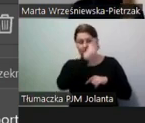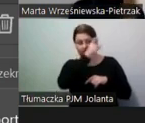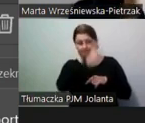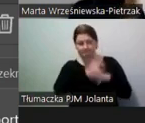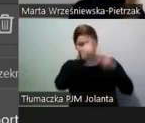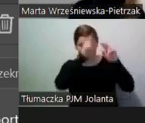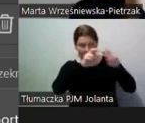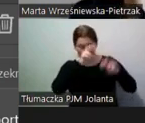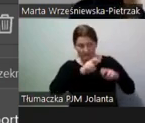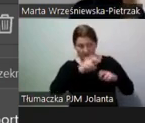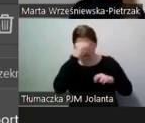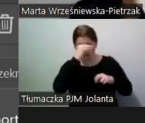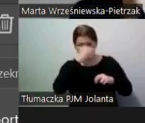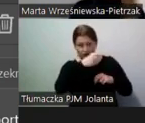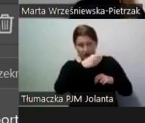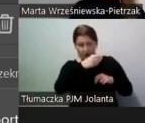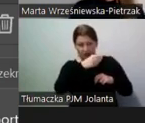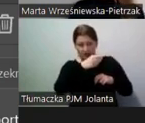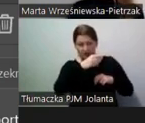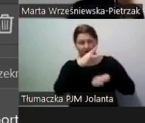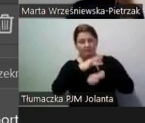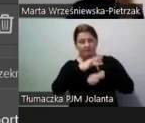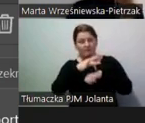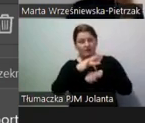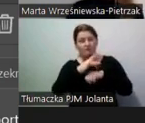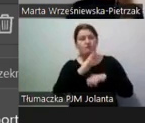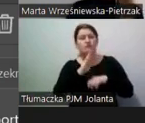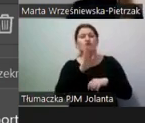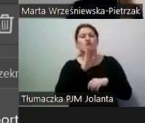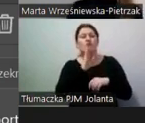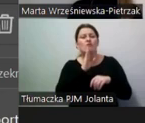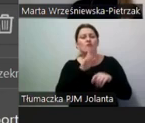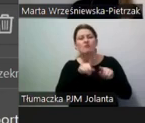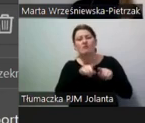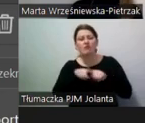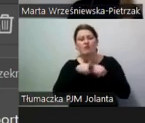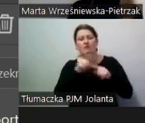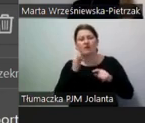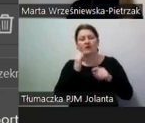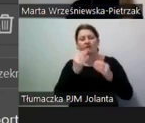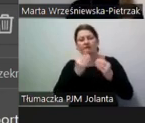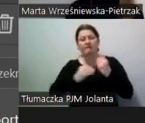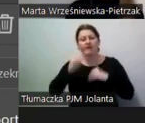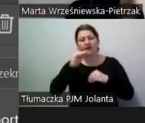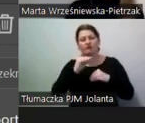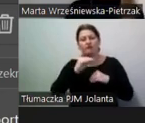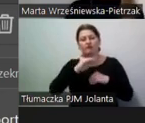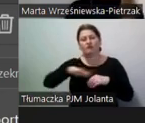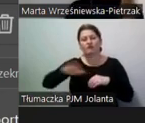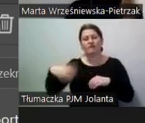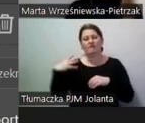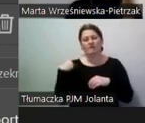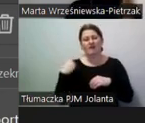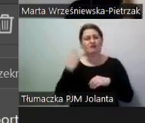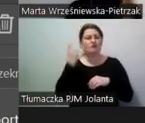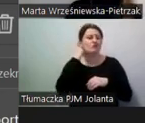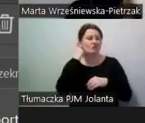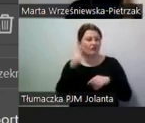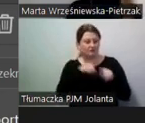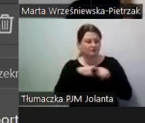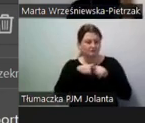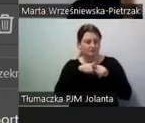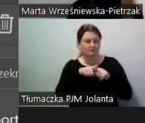uczeń wypadł podobnie, porównywalnie jak większość rówieśników słyszących